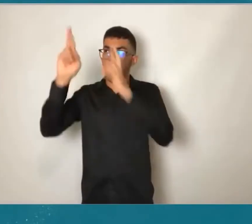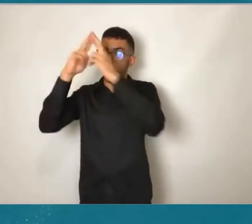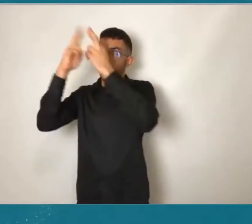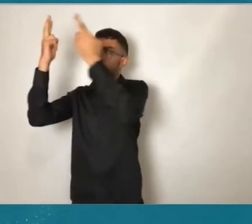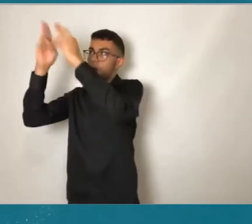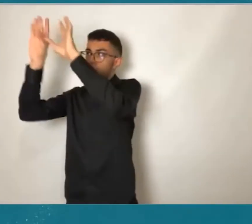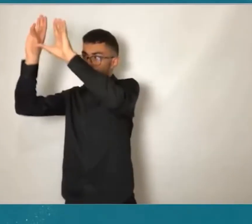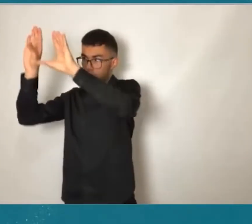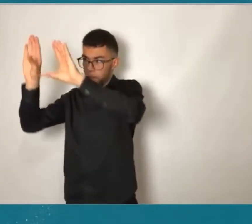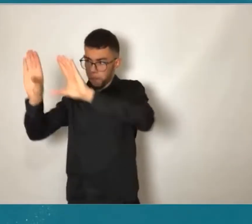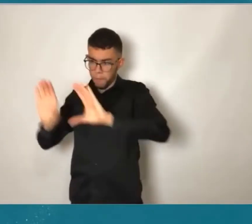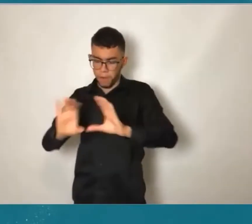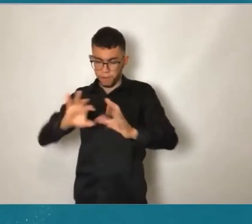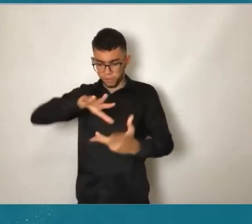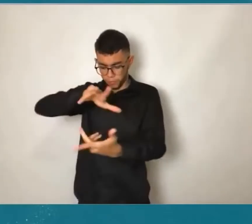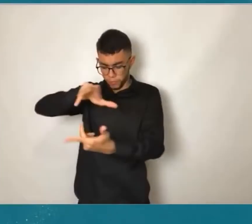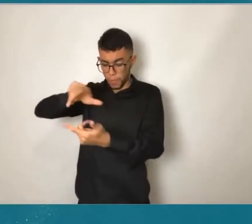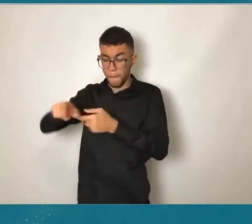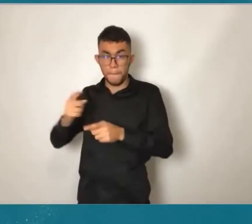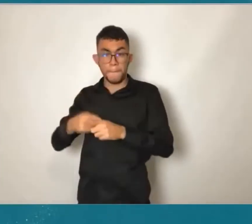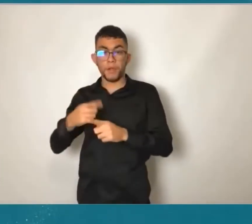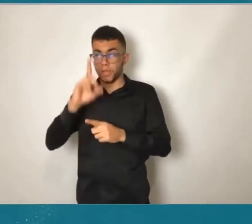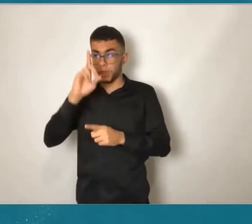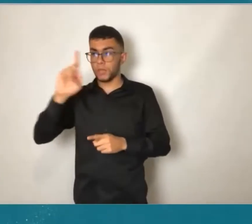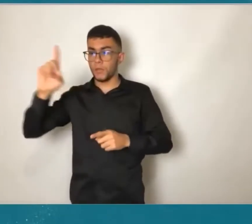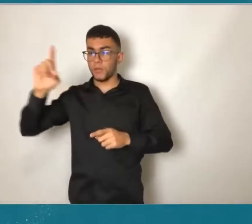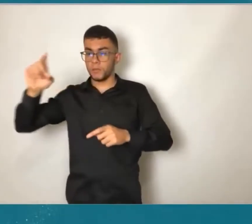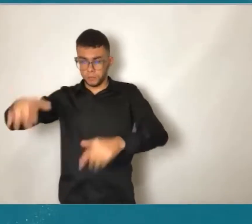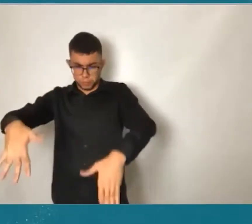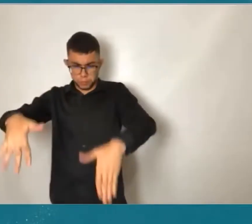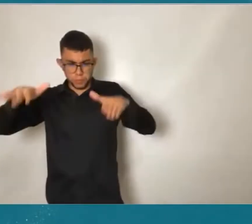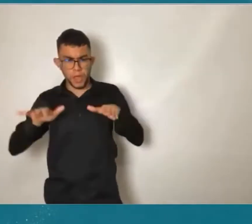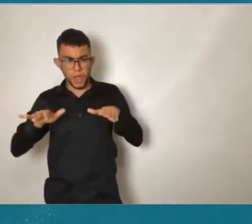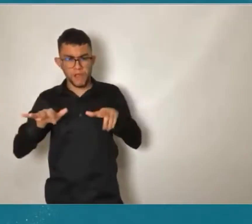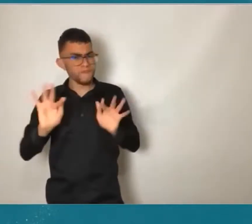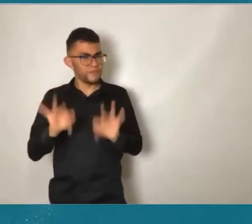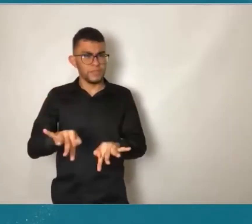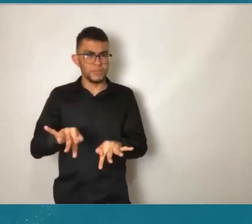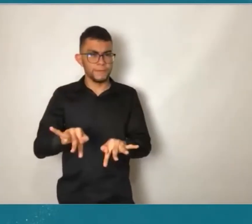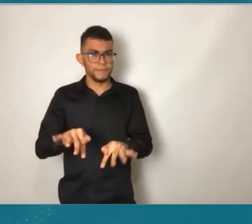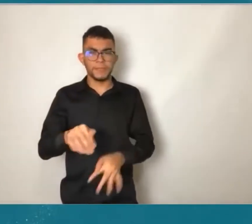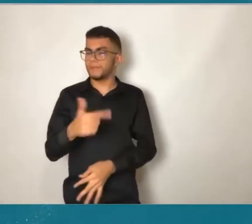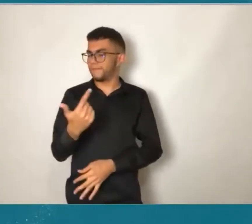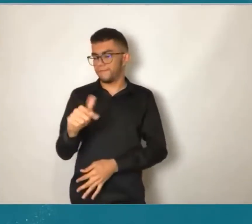pecado? Graças a Deus, irmãos, Deus escolheu vir por meio de uma virgem.